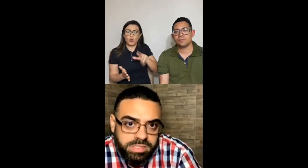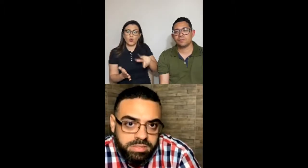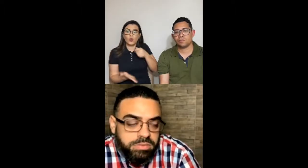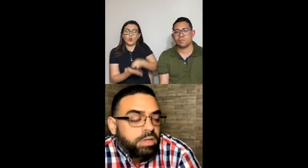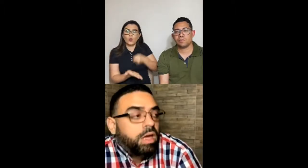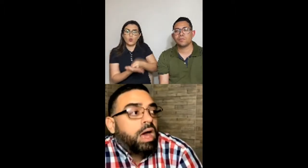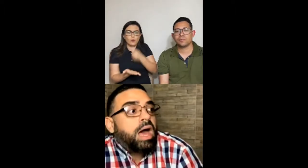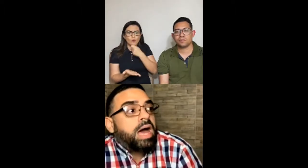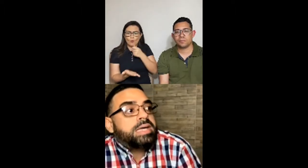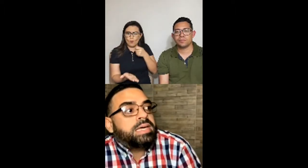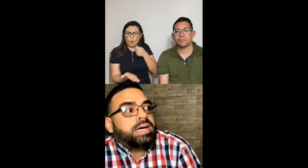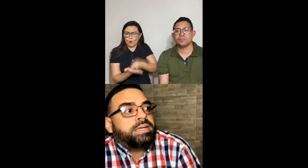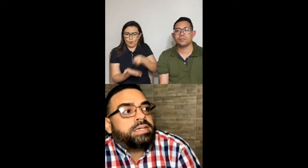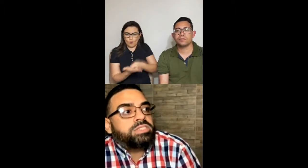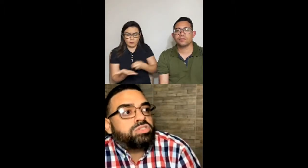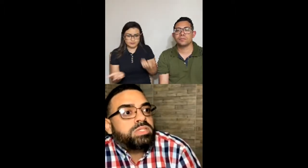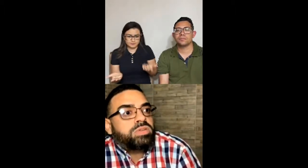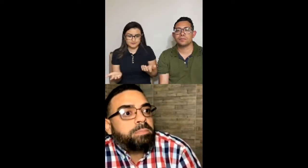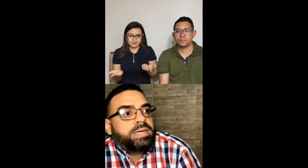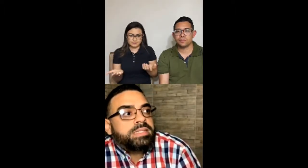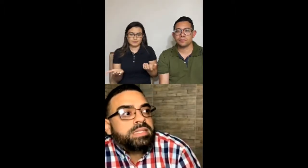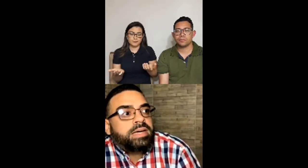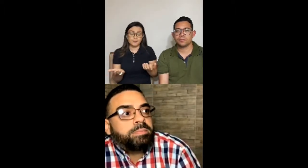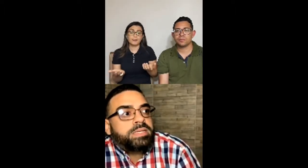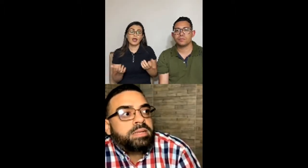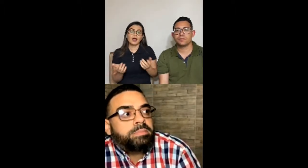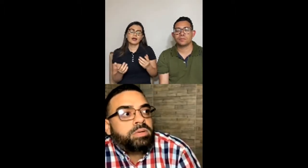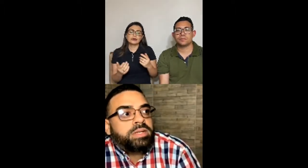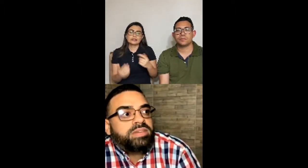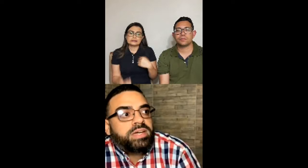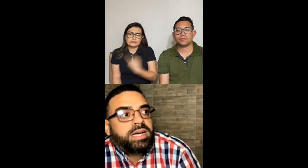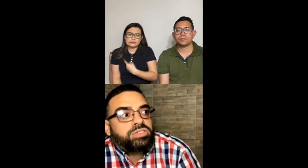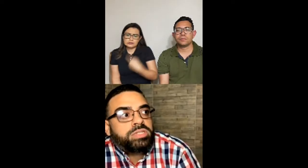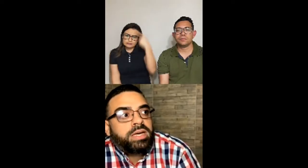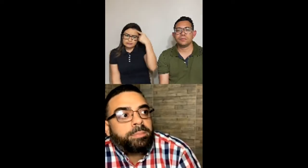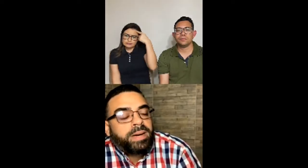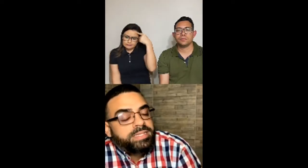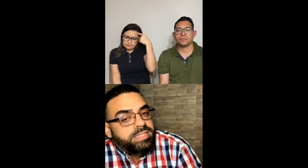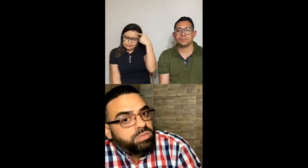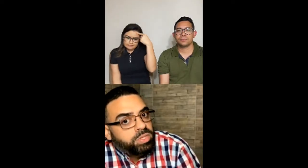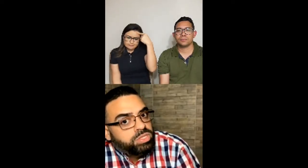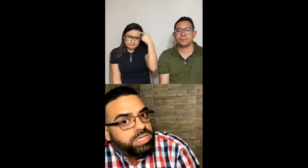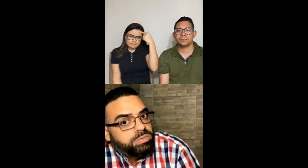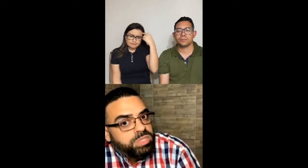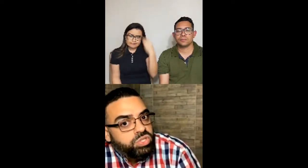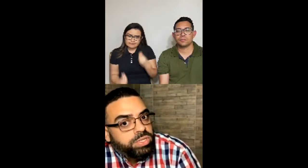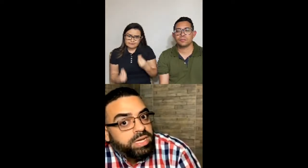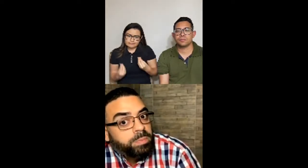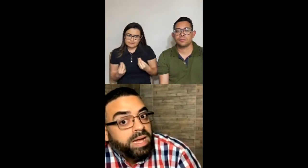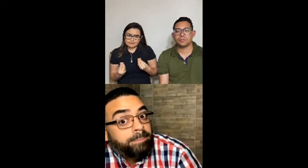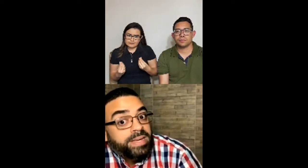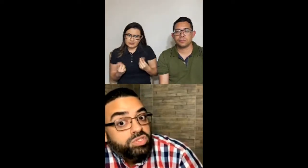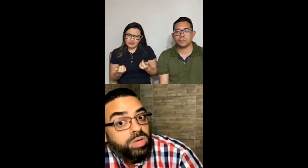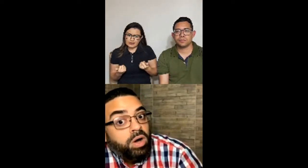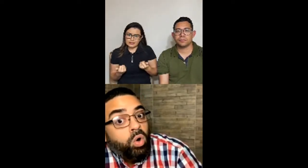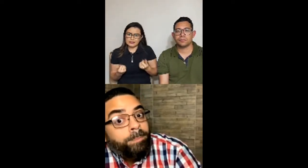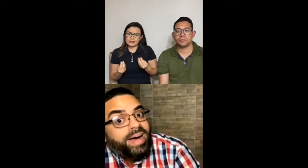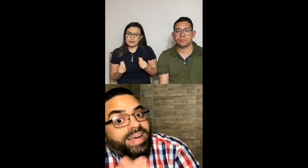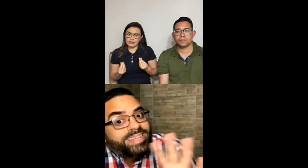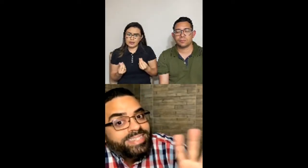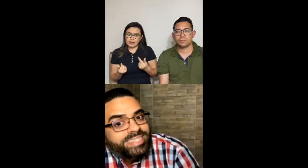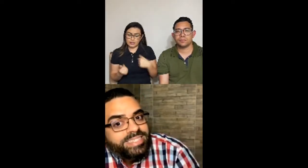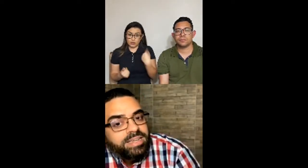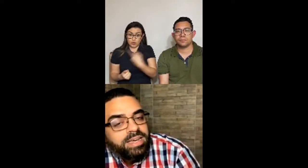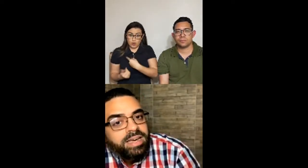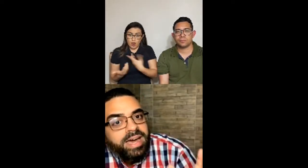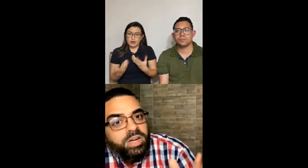tinha necessidade de fazer isso. Não era obrigatoriamente necessário fazer isso. E aí a gente começou a pensar e percebeu que, na